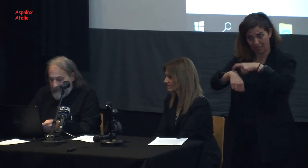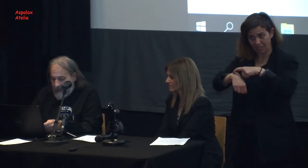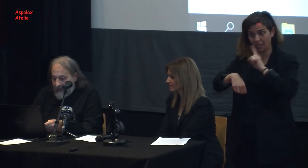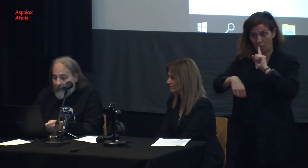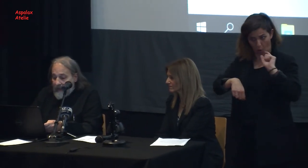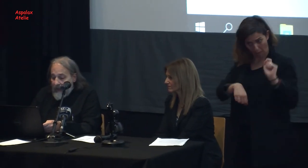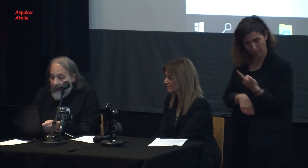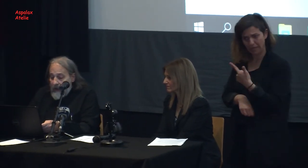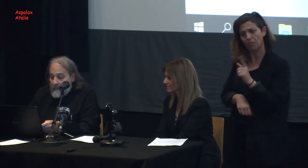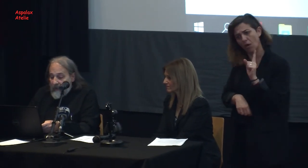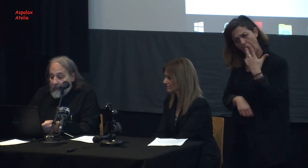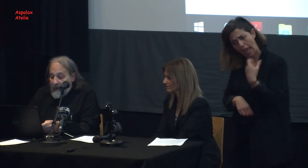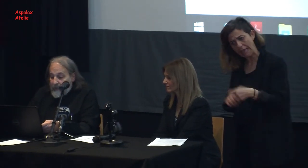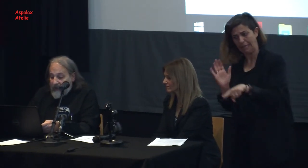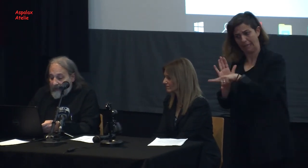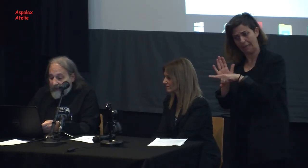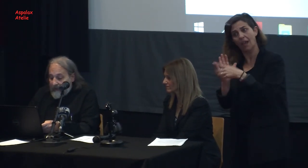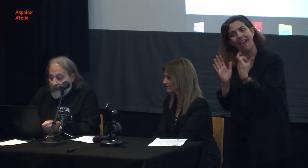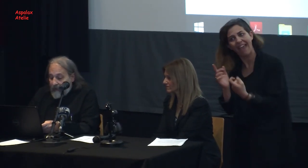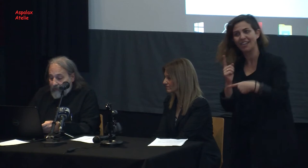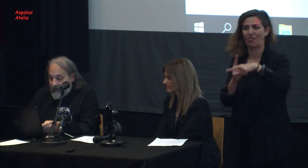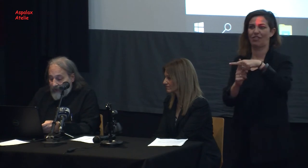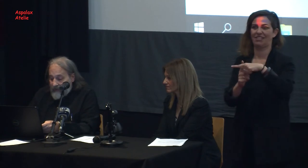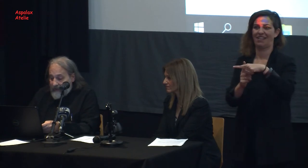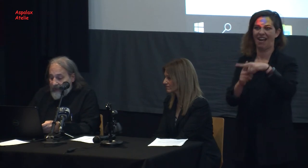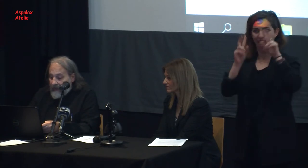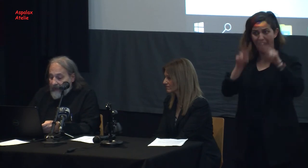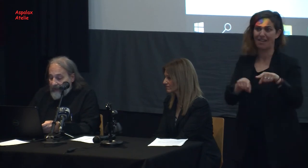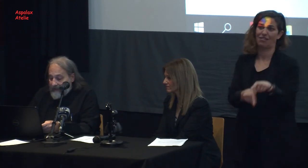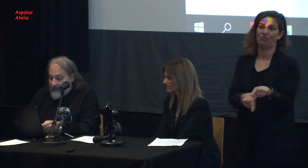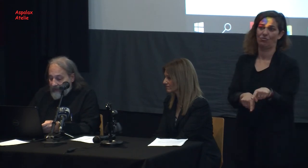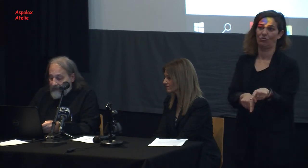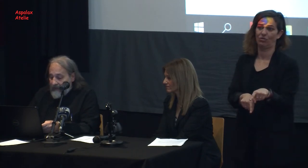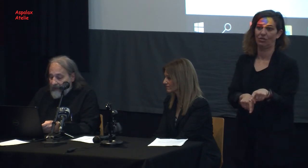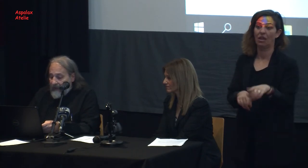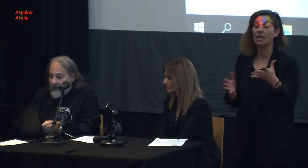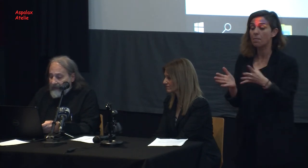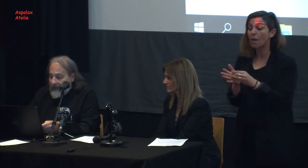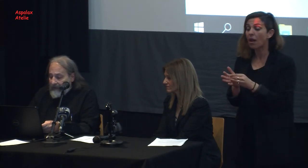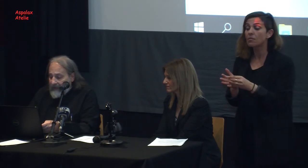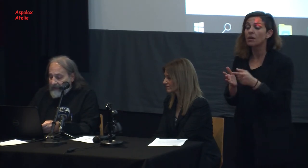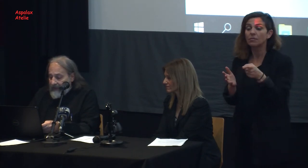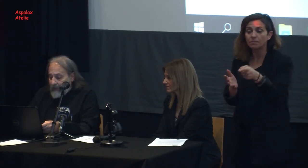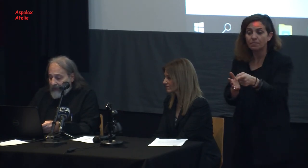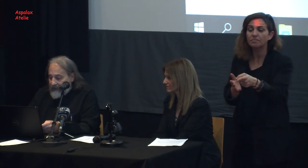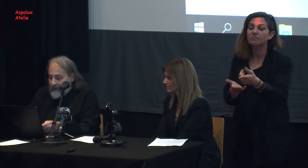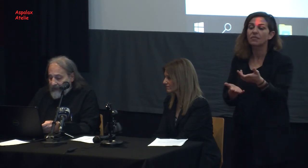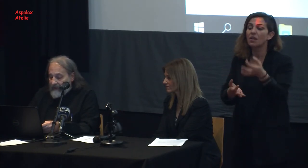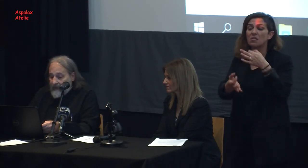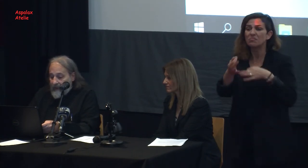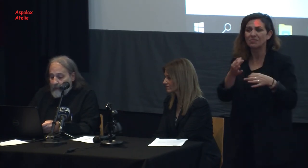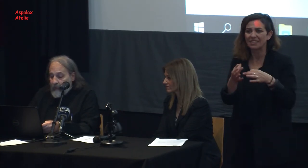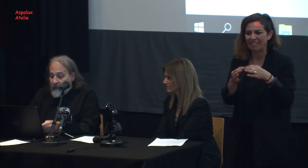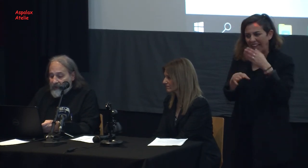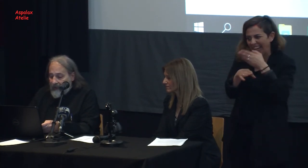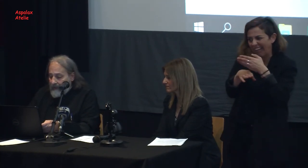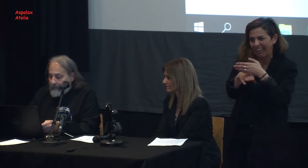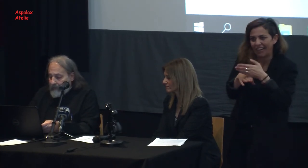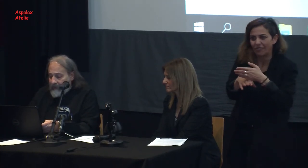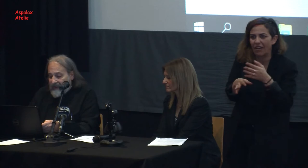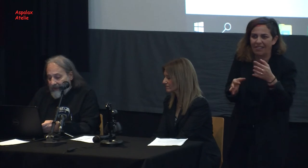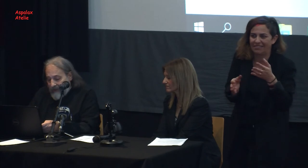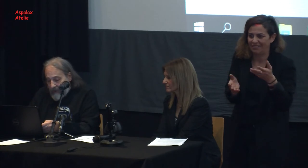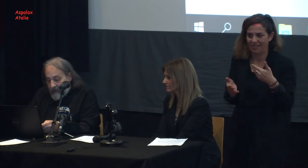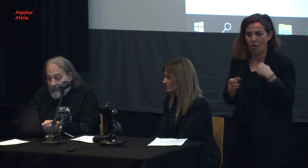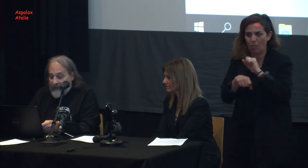μανίας. Μη μου αποκρύπτετε πληροφορίες ή κινήσεις σας ή σε συνεννοήσεις σας